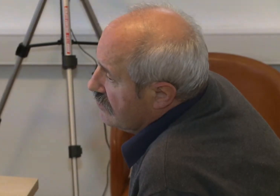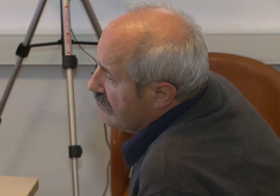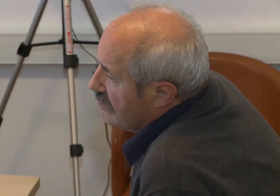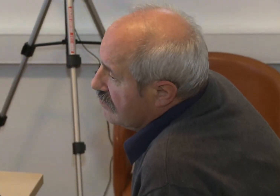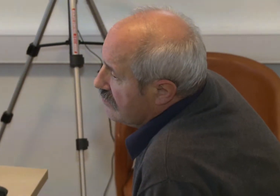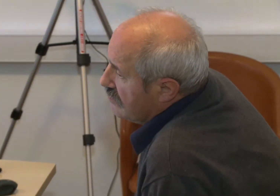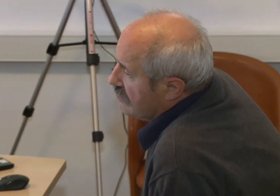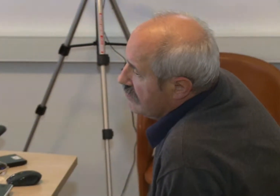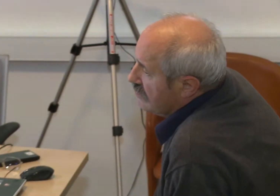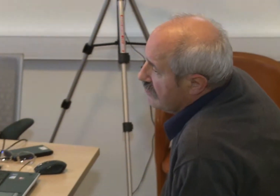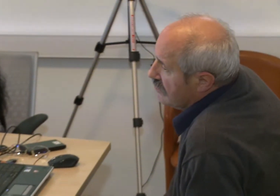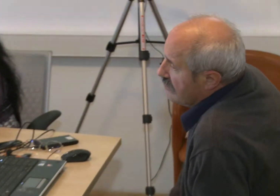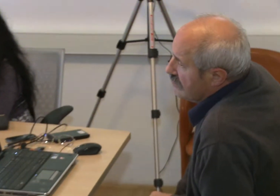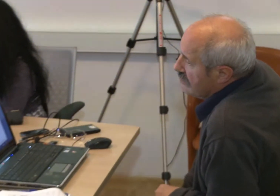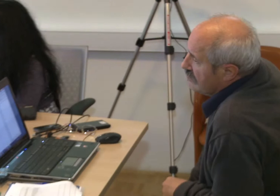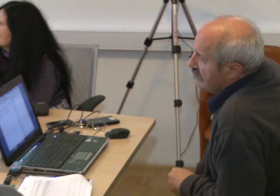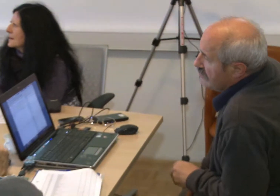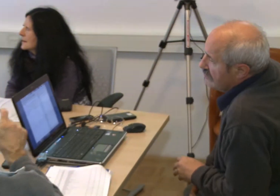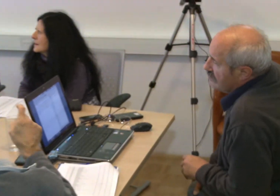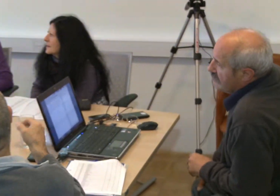kritika, kaj je to